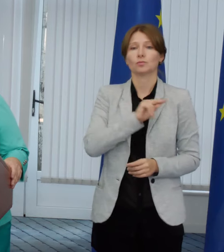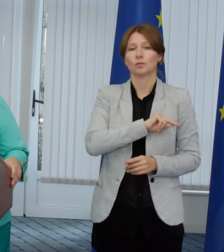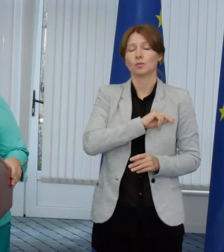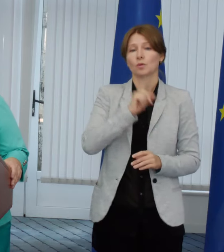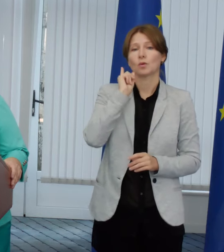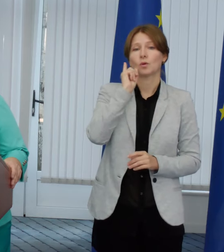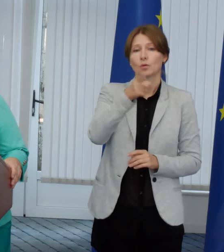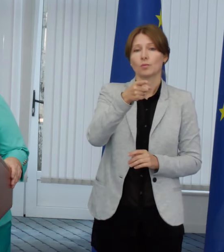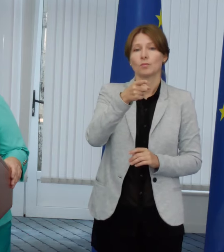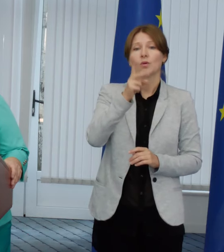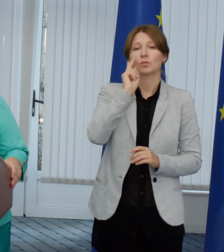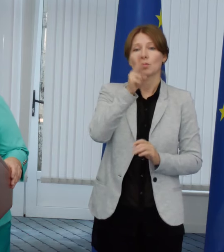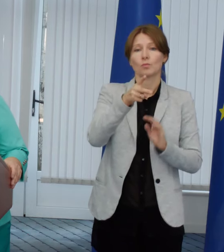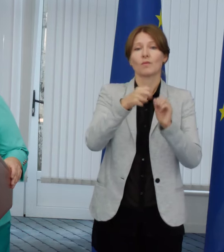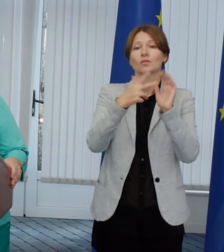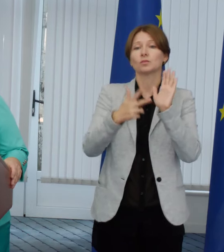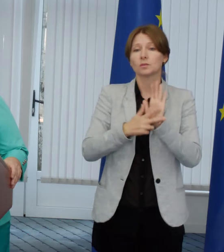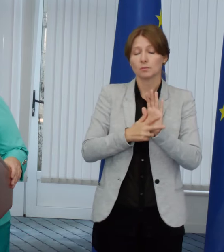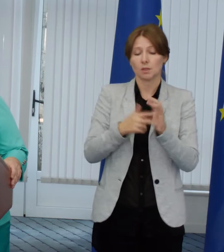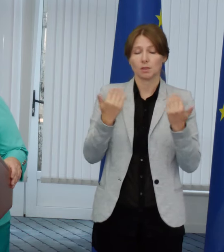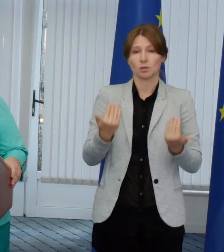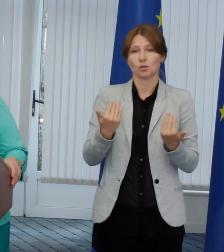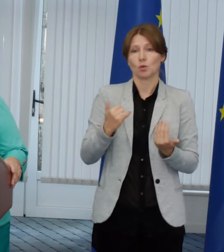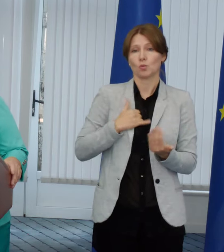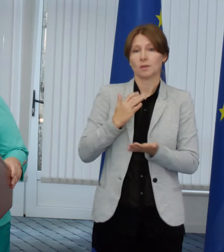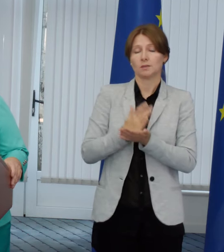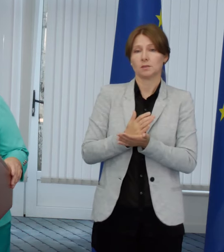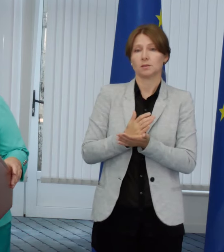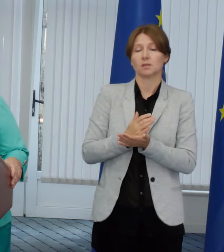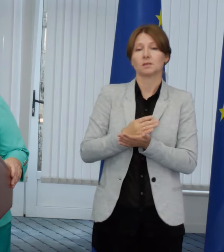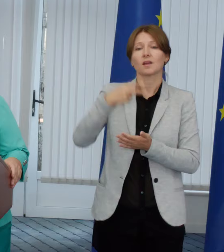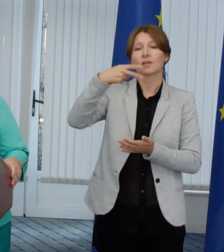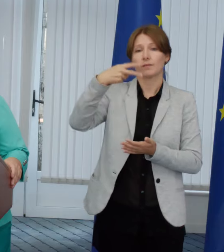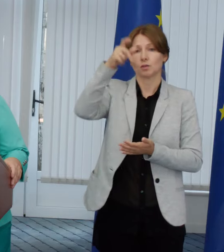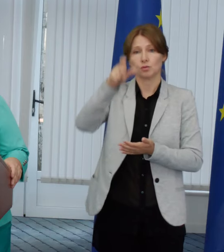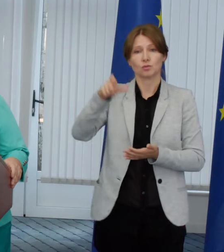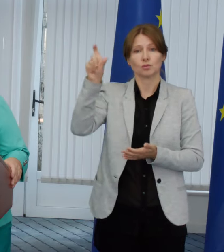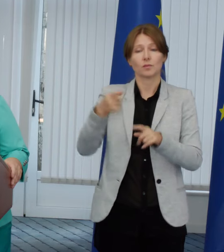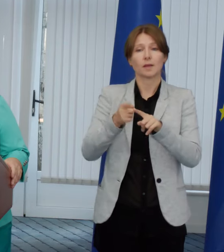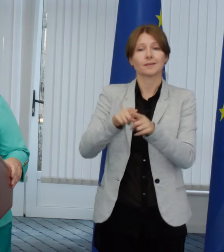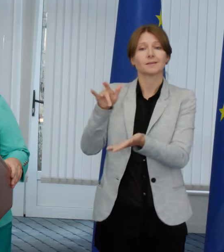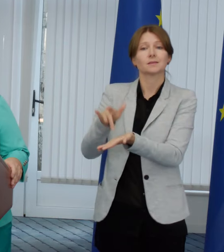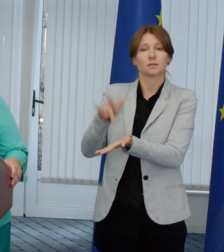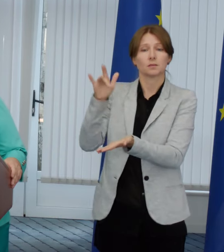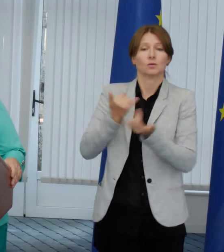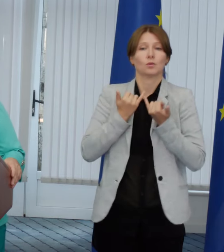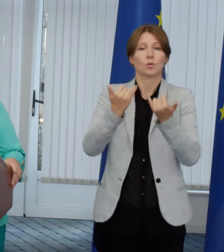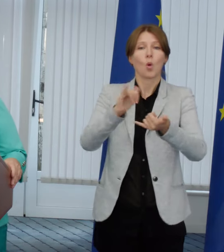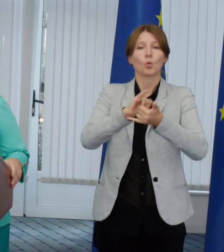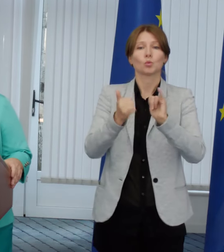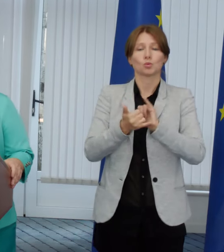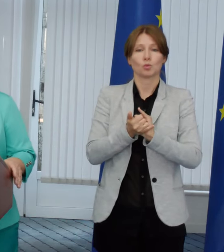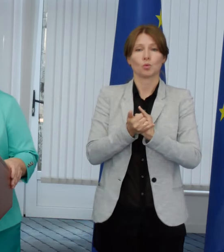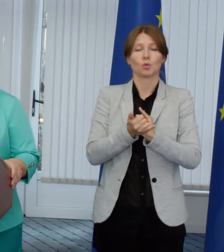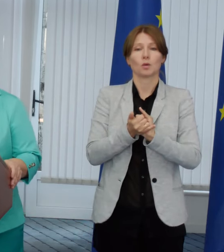anul 2018. La moment avem plasați 20 de beneficiari. Centrul nostru prestează servicii